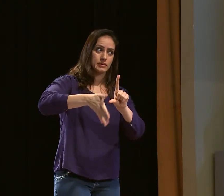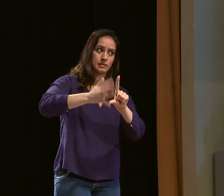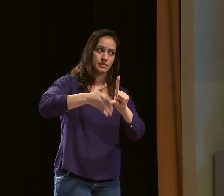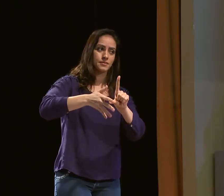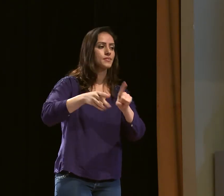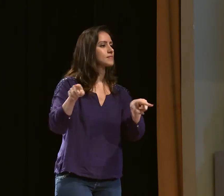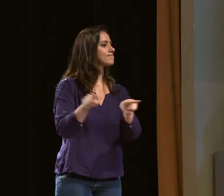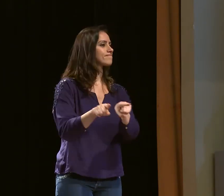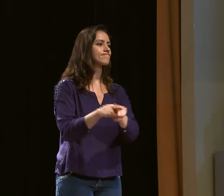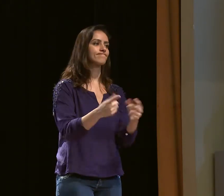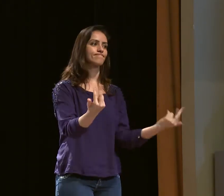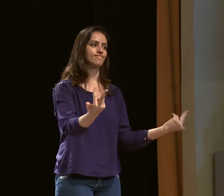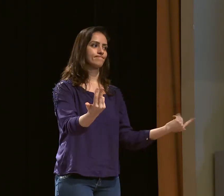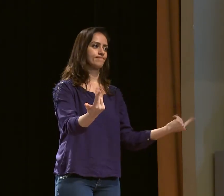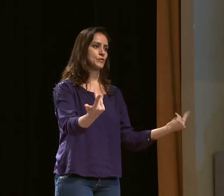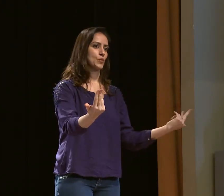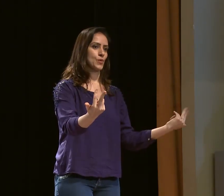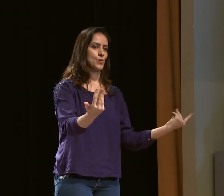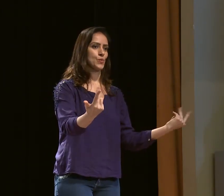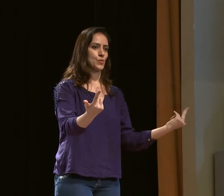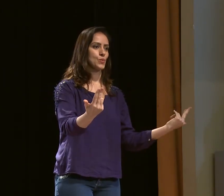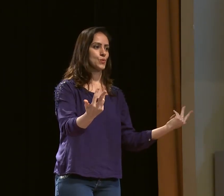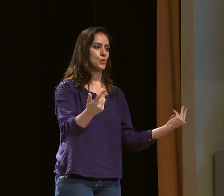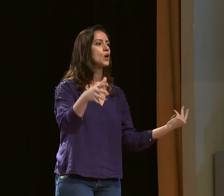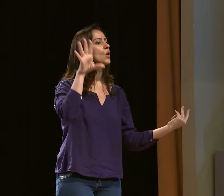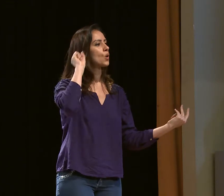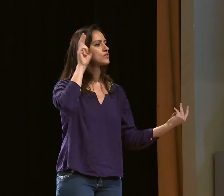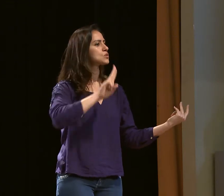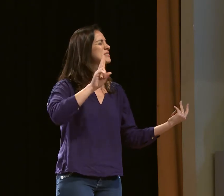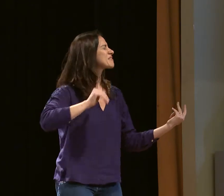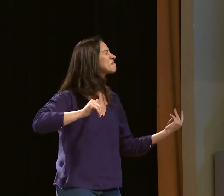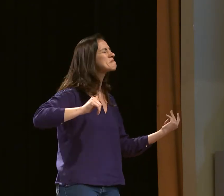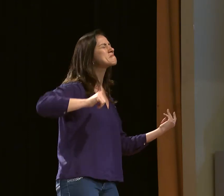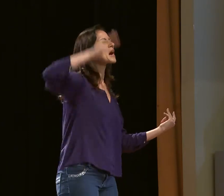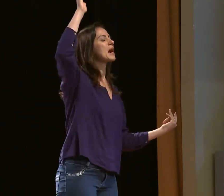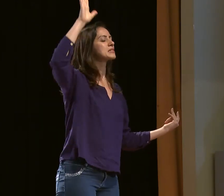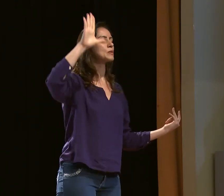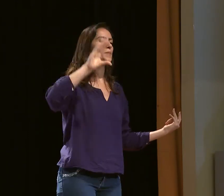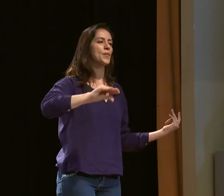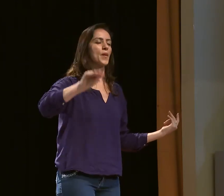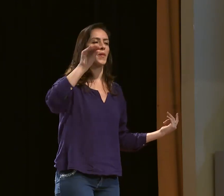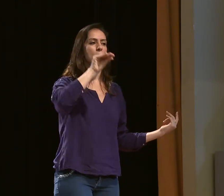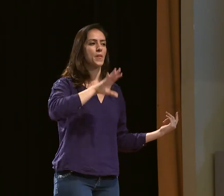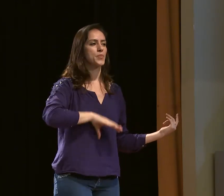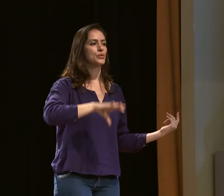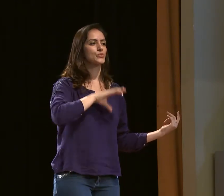Letras Libras também acontece da mesma forma que acontece aqui. Os ouvintes, eles usam muito mais a língua oral,